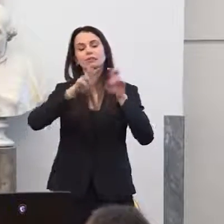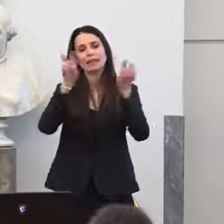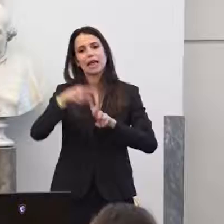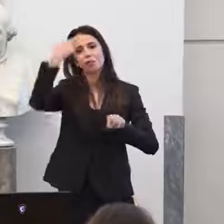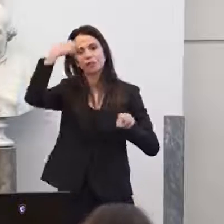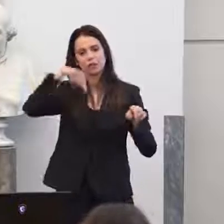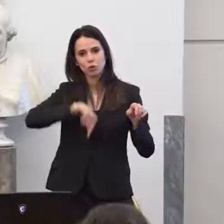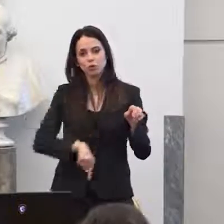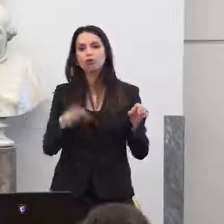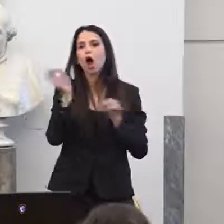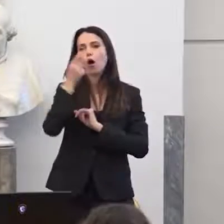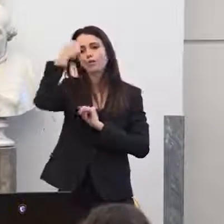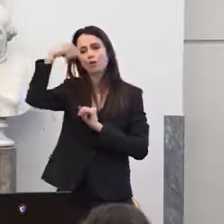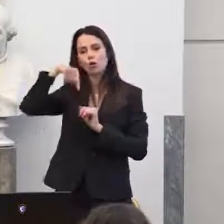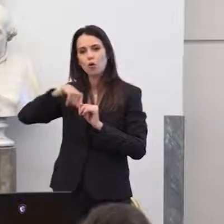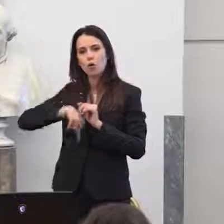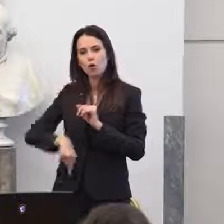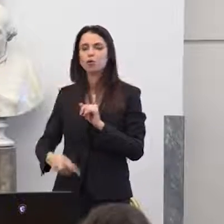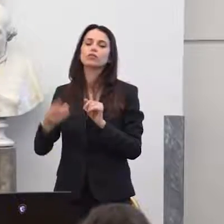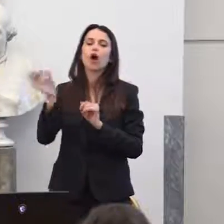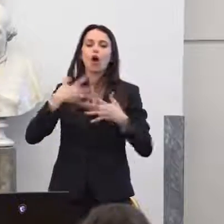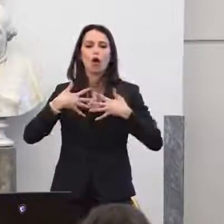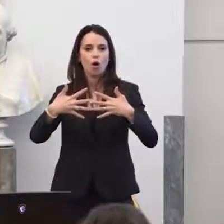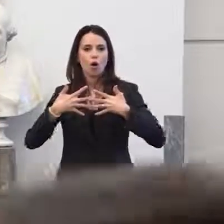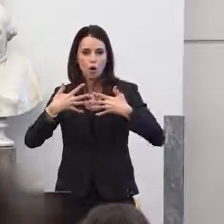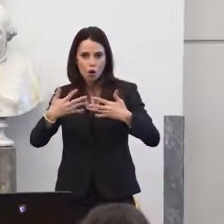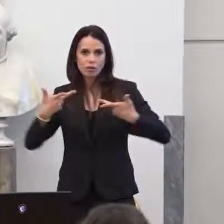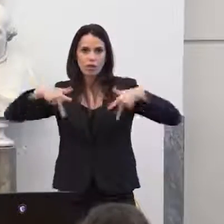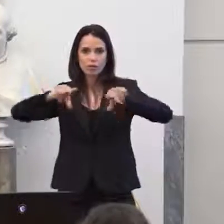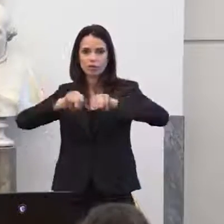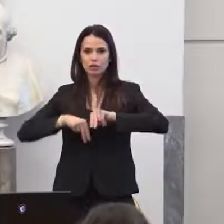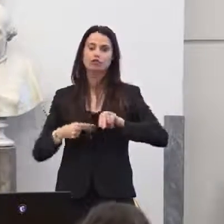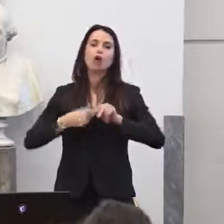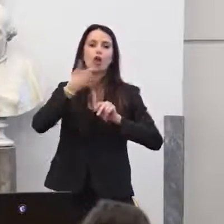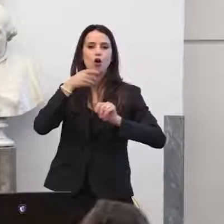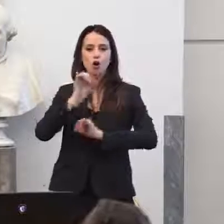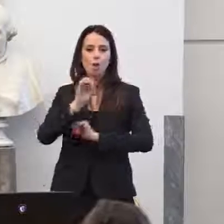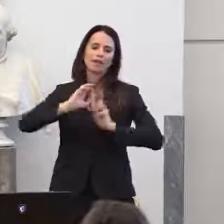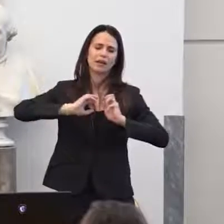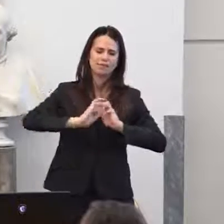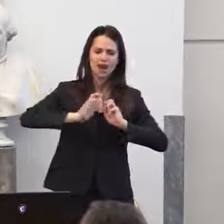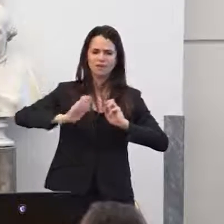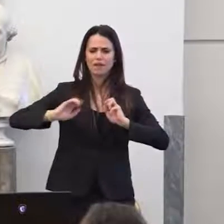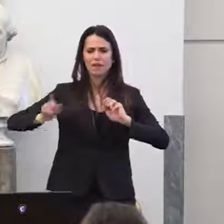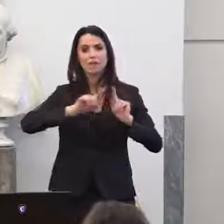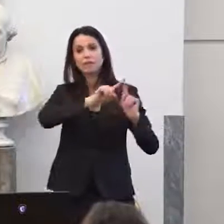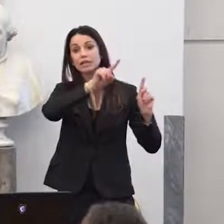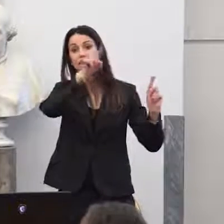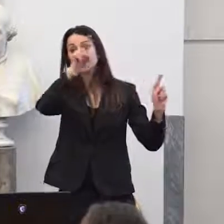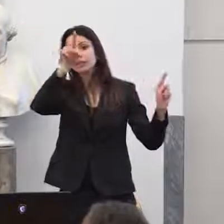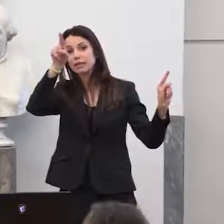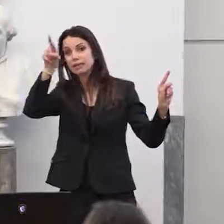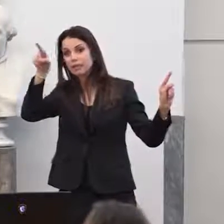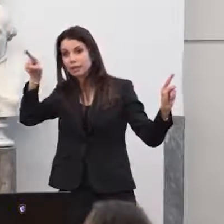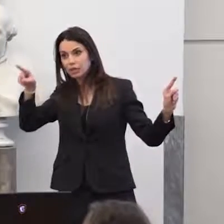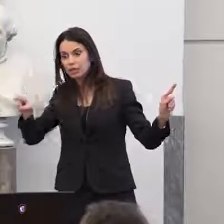piuttosto che la psicologia clinica, la riabilitazione respiratoria, logopedica, eccetera, eccetera, eccetera, eccetera, fino ad arrivare appunto alla tecnologia, che